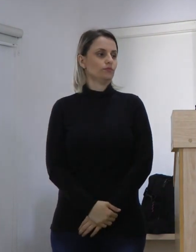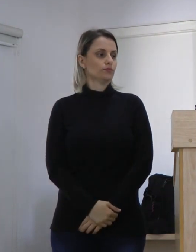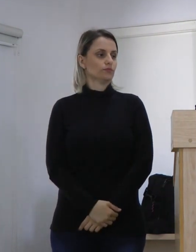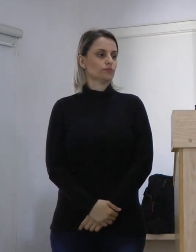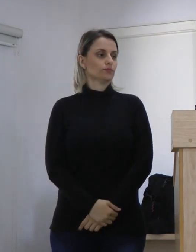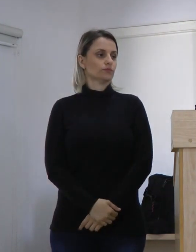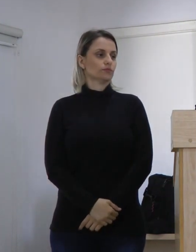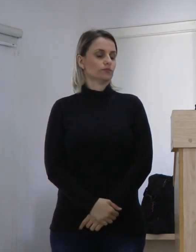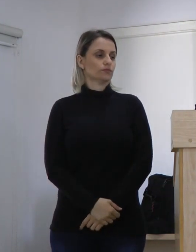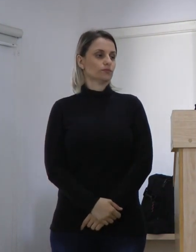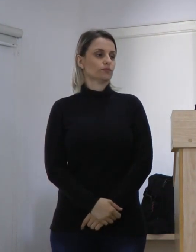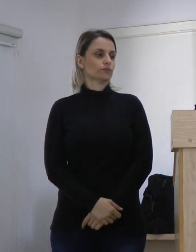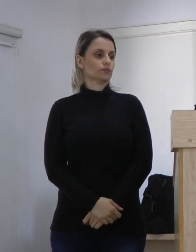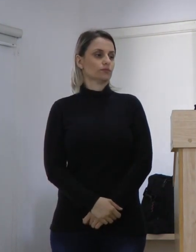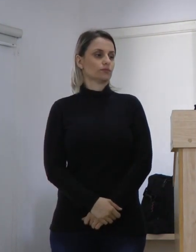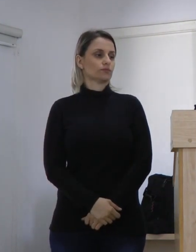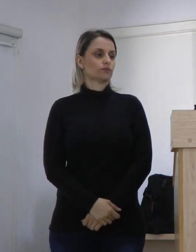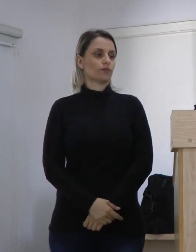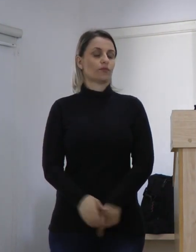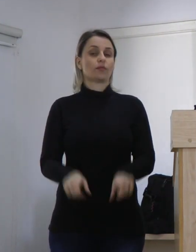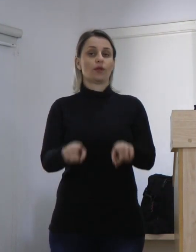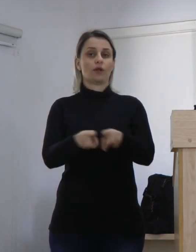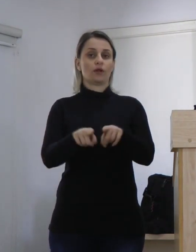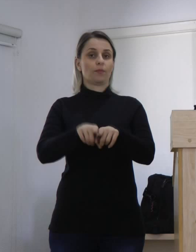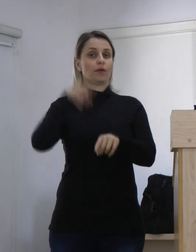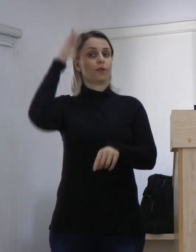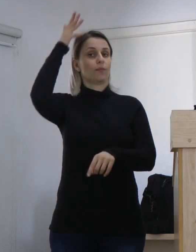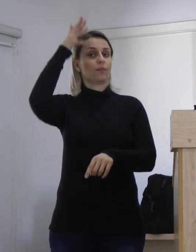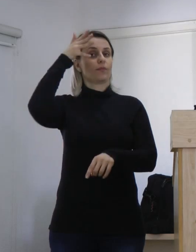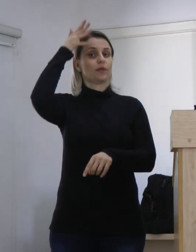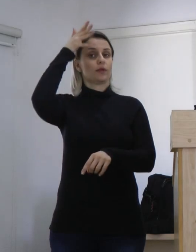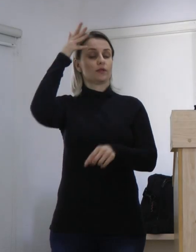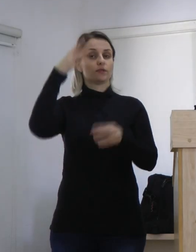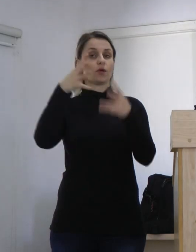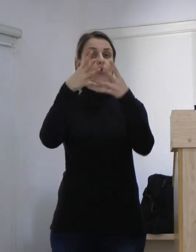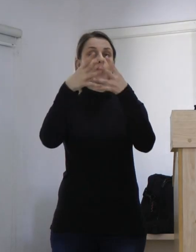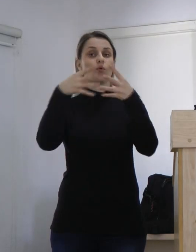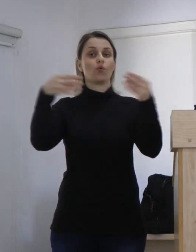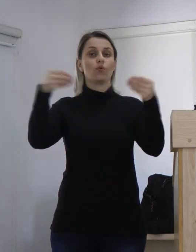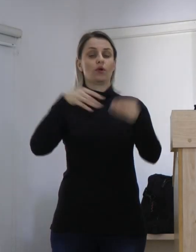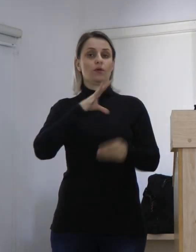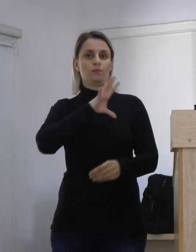Está na palestra A Cura pelo Amor e pela Caridade, pela Compaixão.